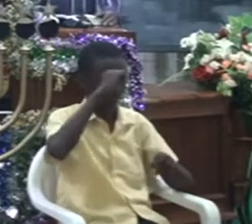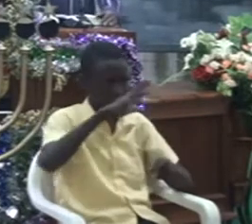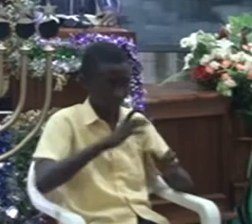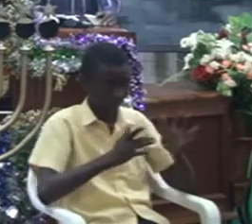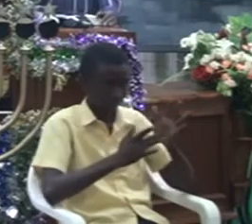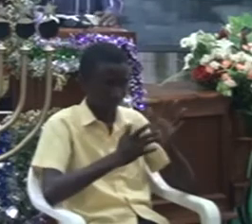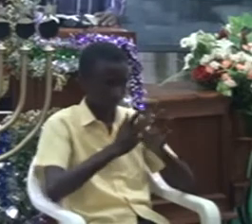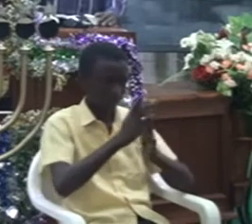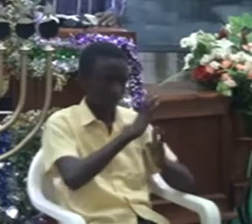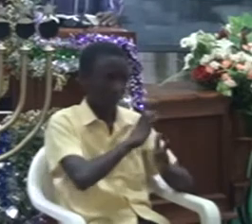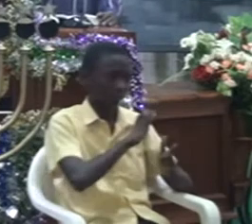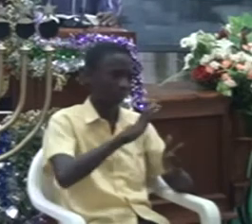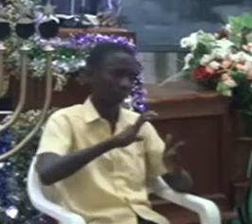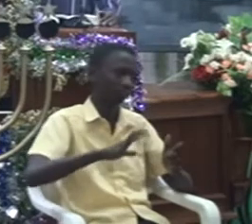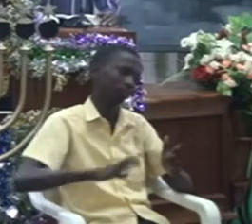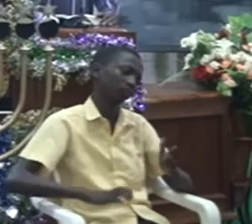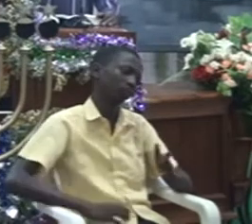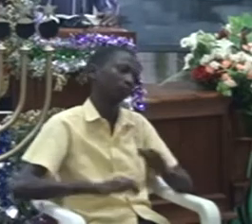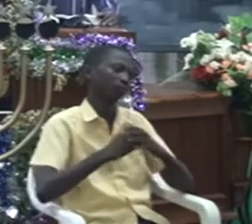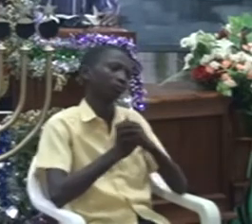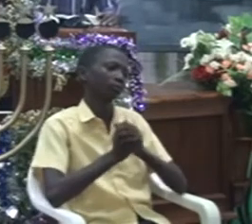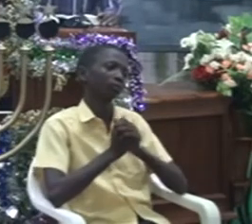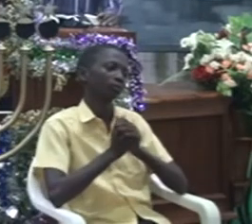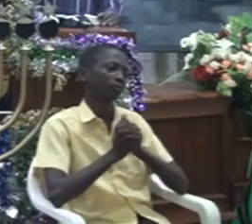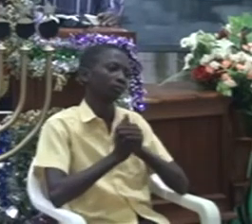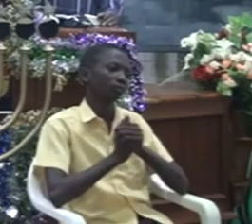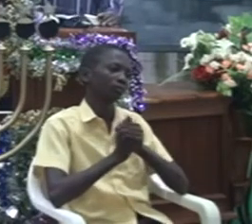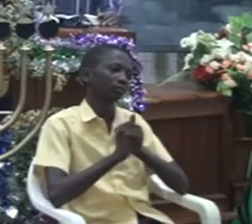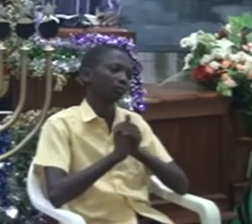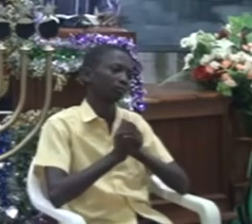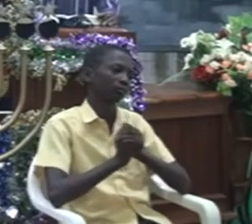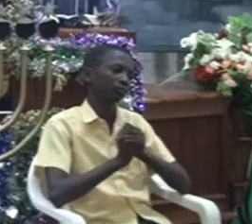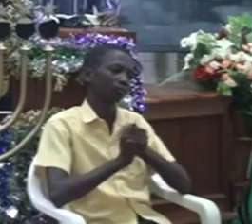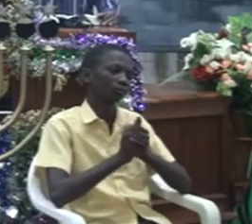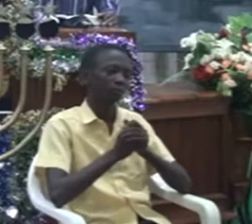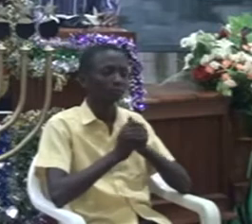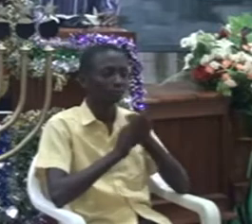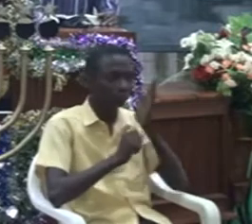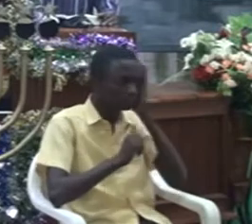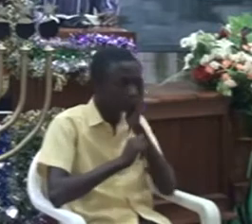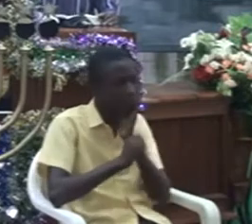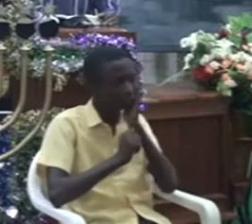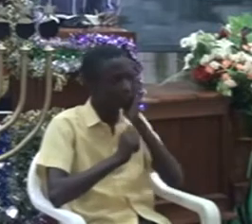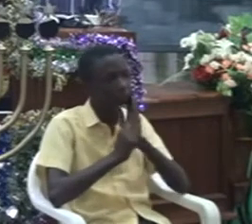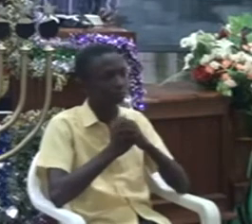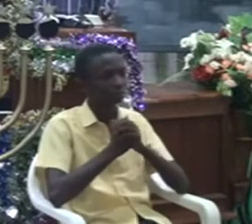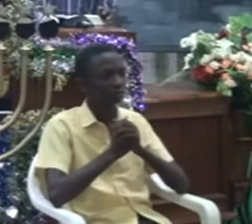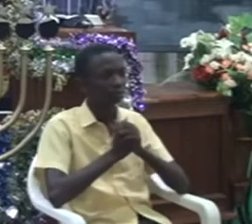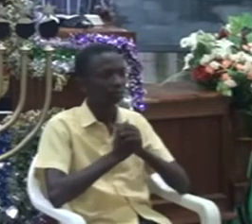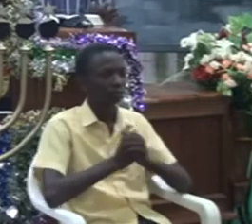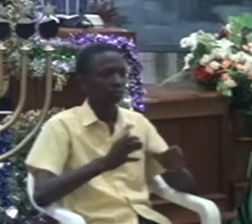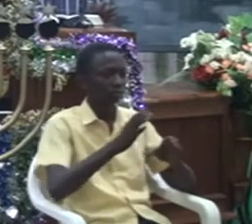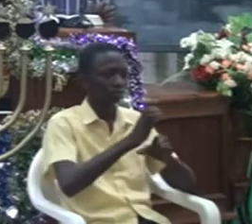Jésus-Christ. Inaitwa zawadi ya neema ambayo imetokea kwa mtu mmoja ambaye ni Bwana Yesu Kristo.